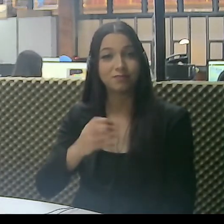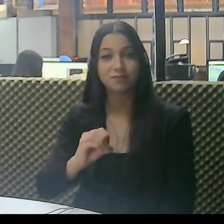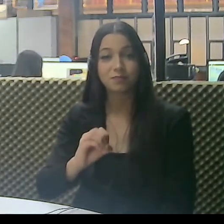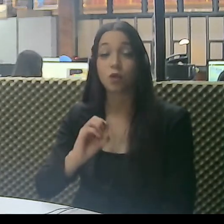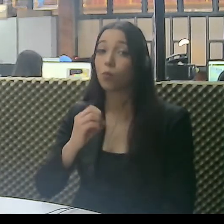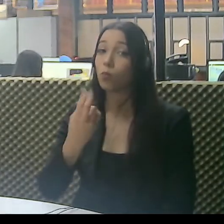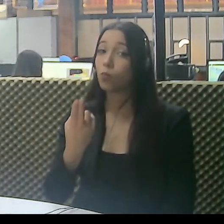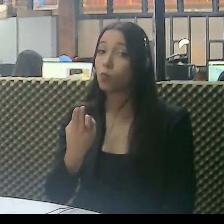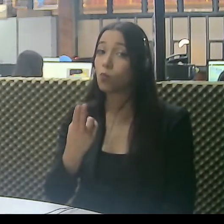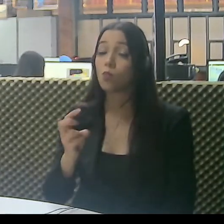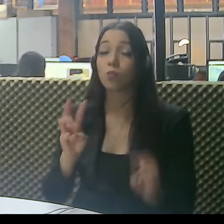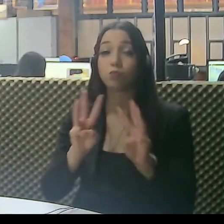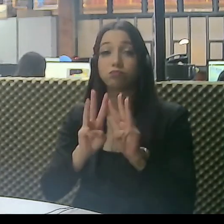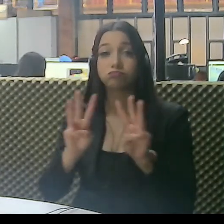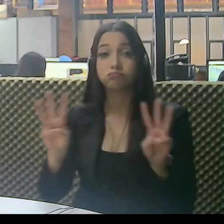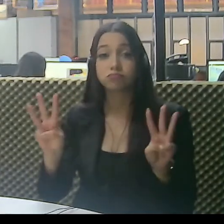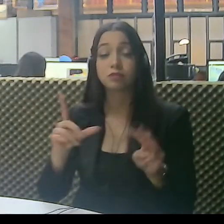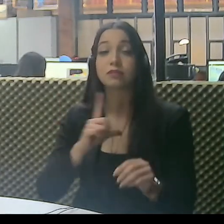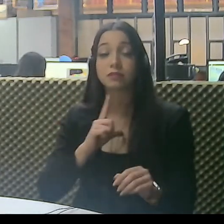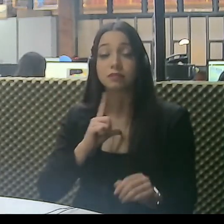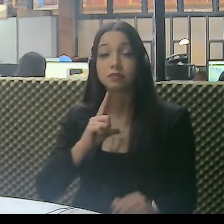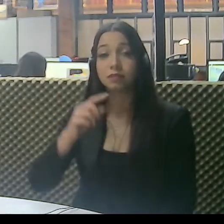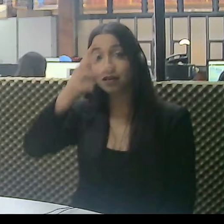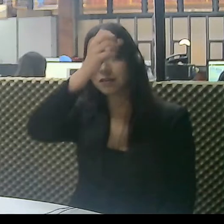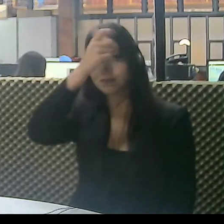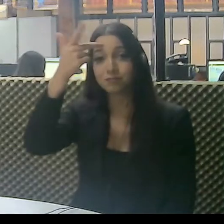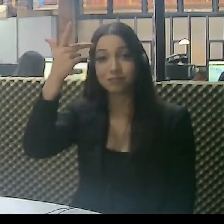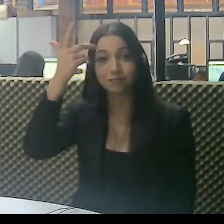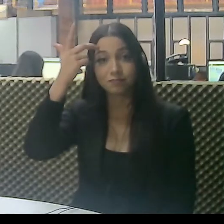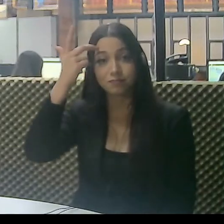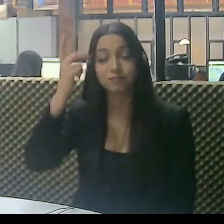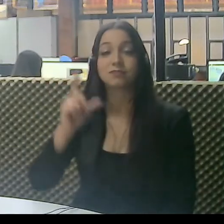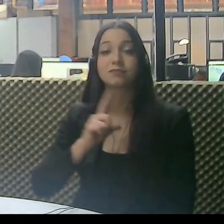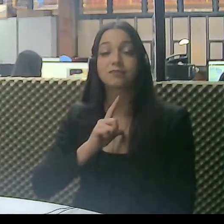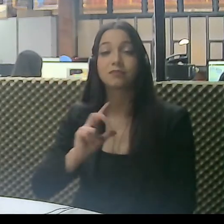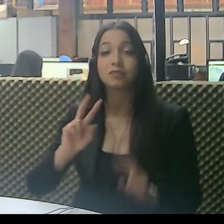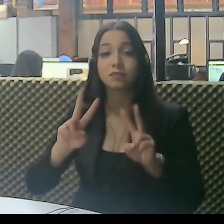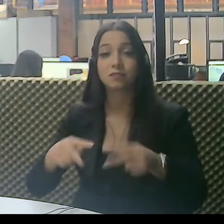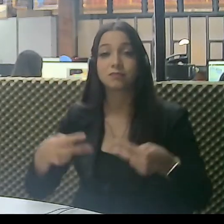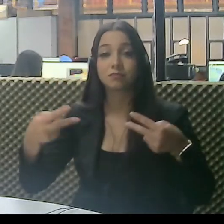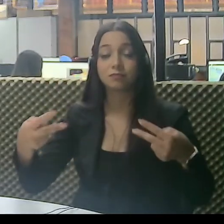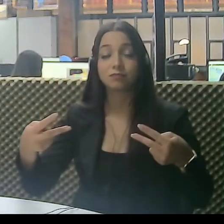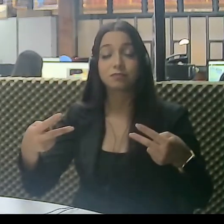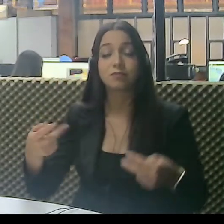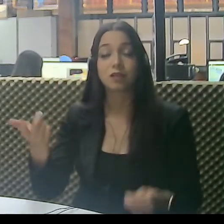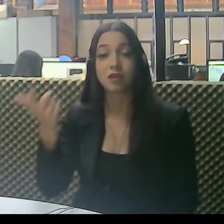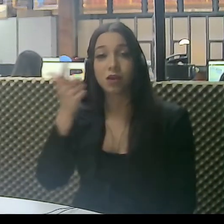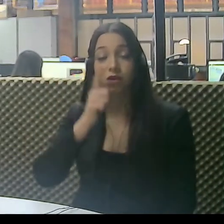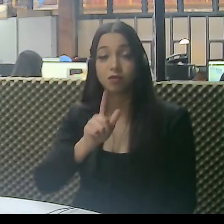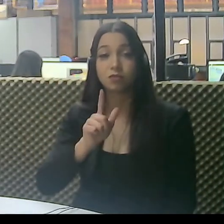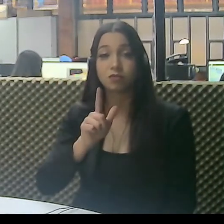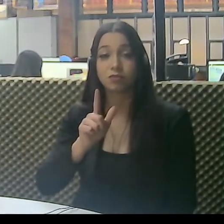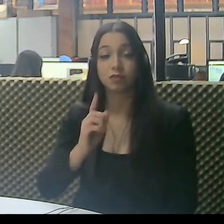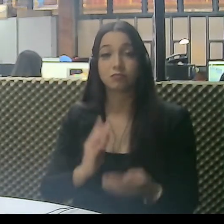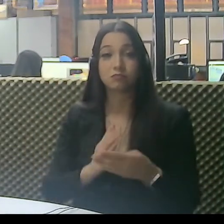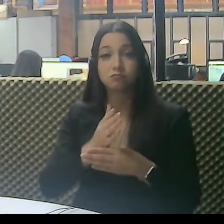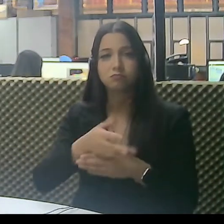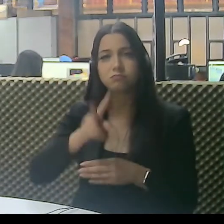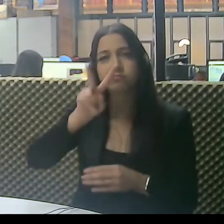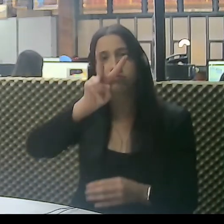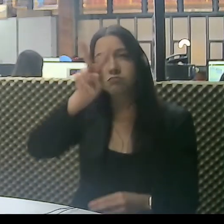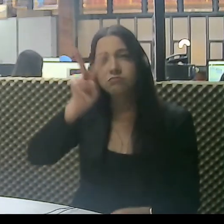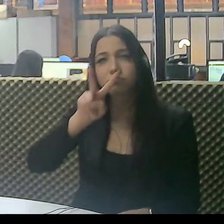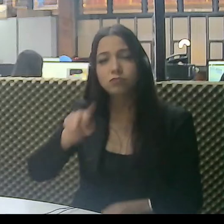3213-1470. Ou então, procure no site da prefeitura. Tem um link que você pode estar vendo